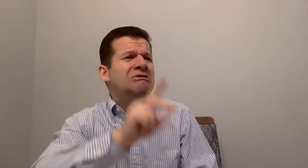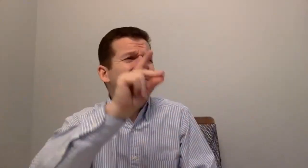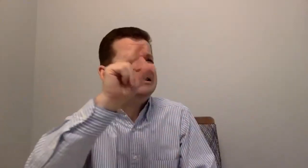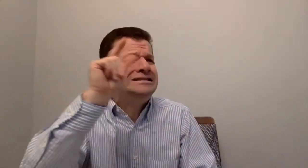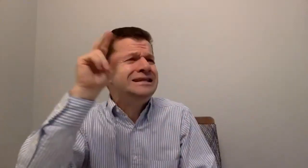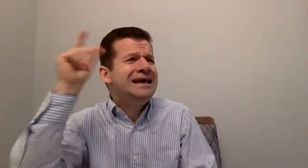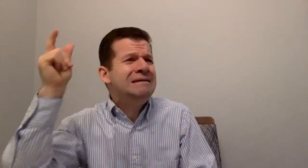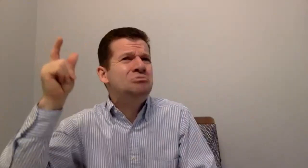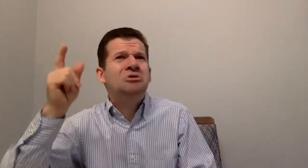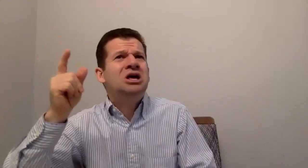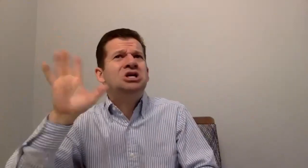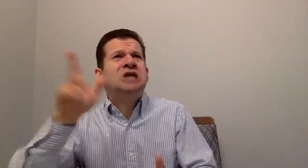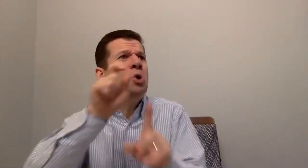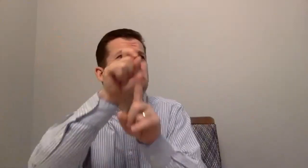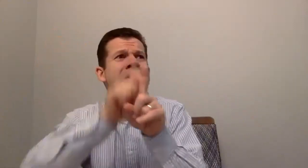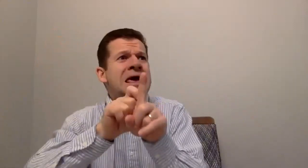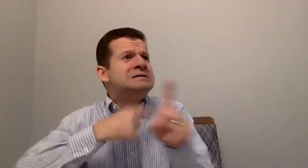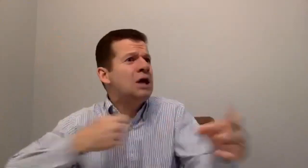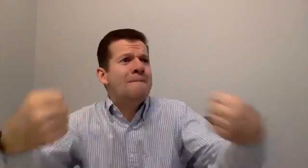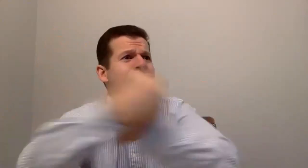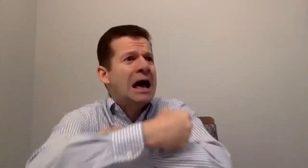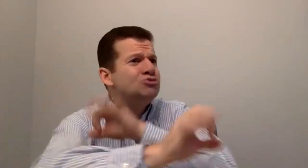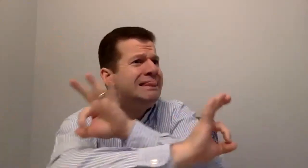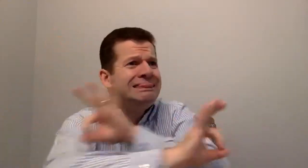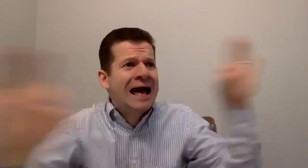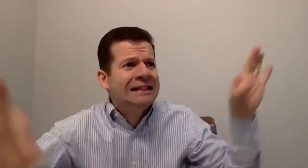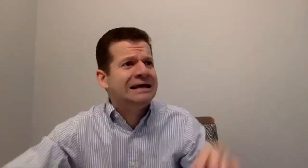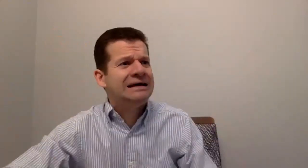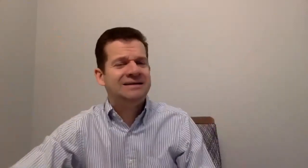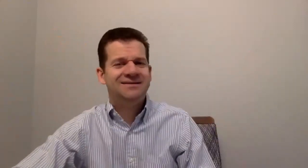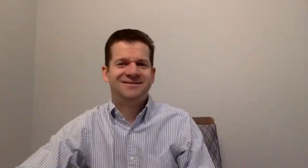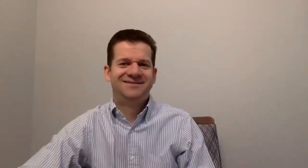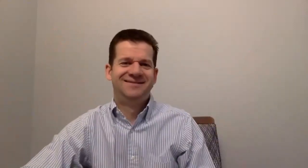faz tempo. Já um mês eu abraço nada.